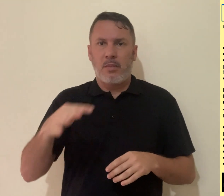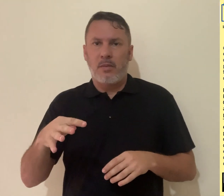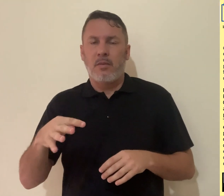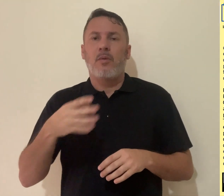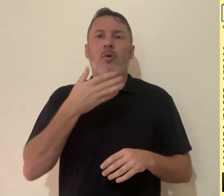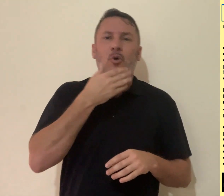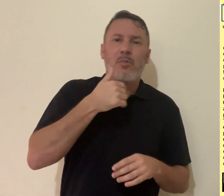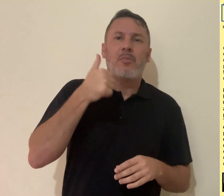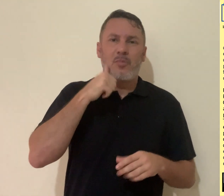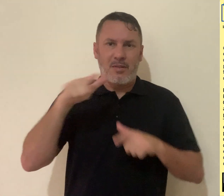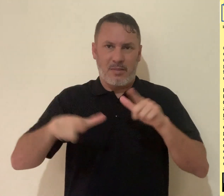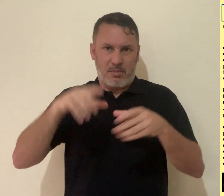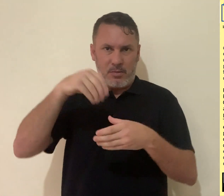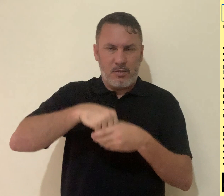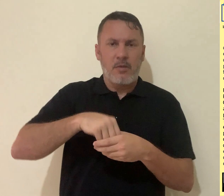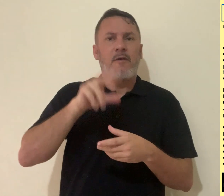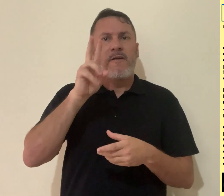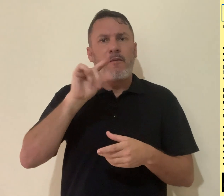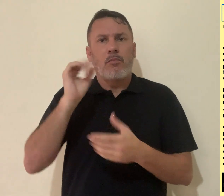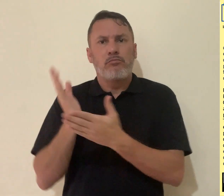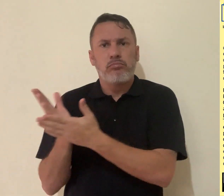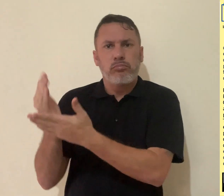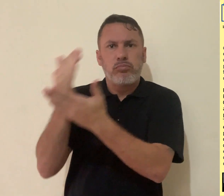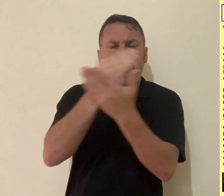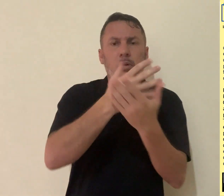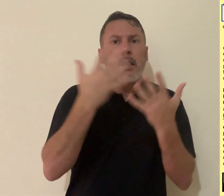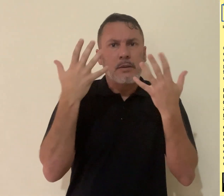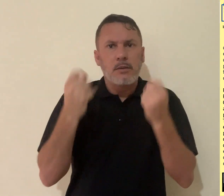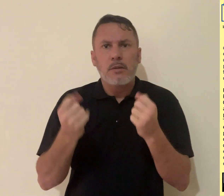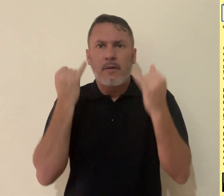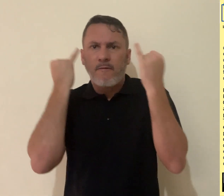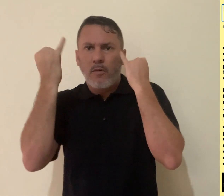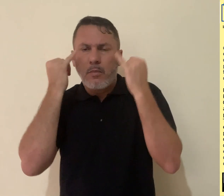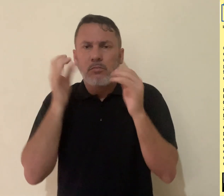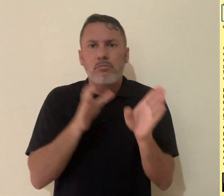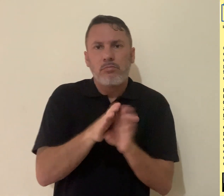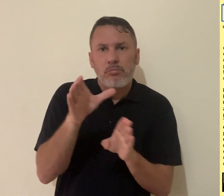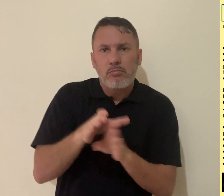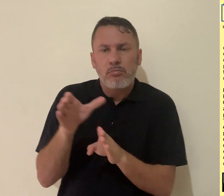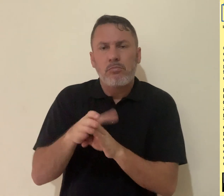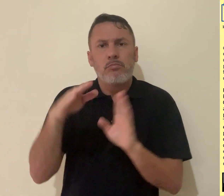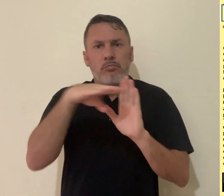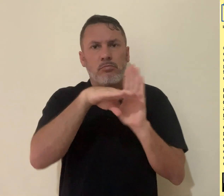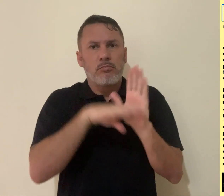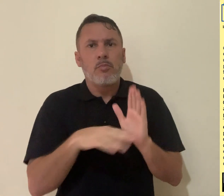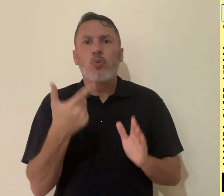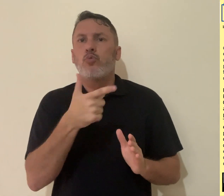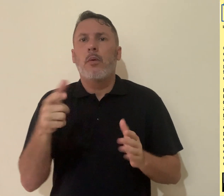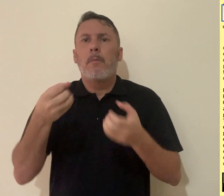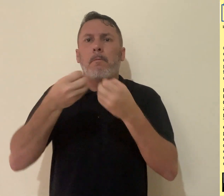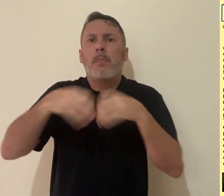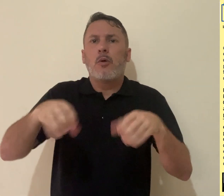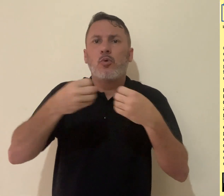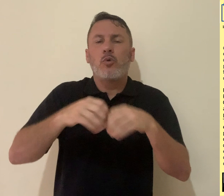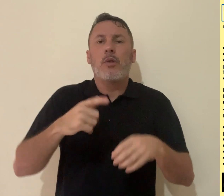orientam as procuradoras e procuradores do ministério público do trabalho acolher as sugestões supra